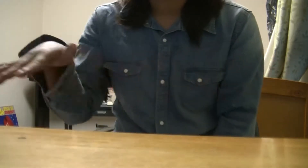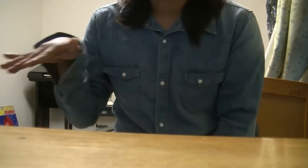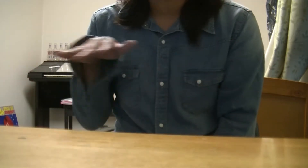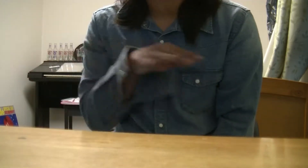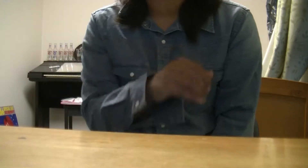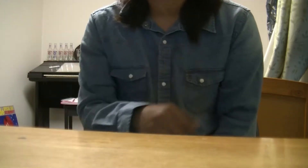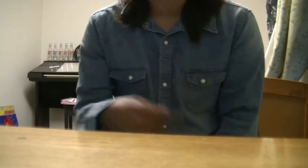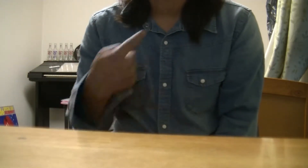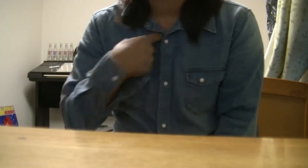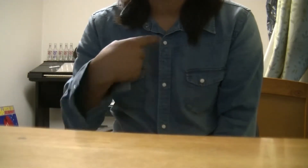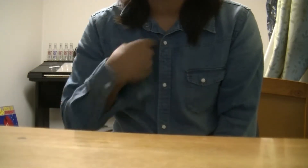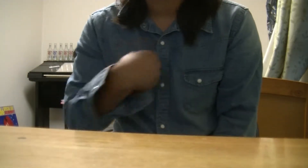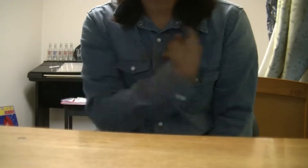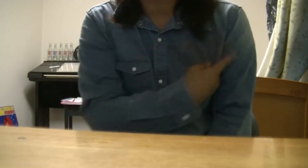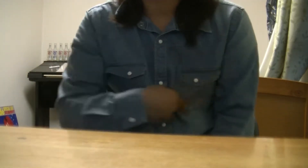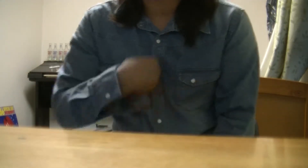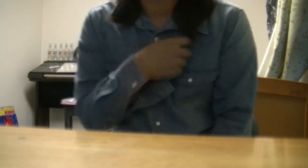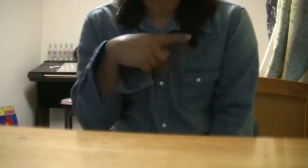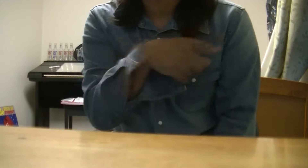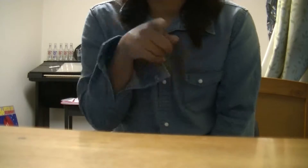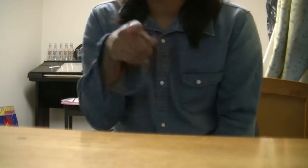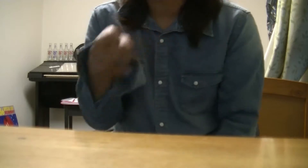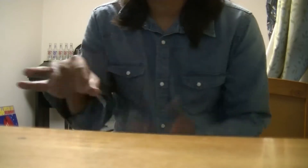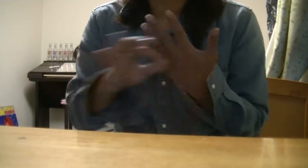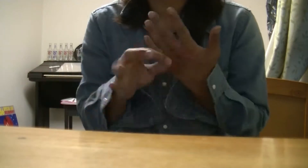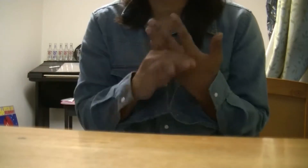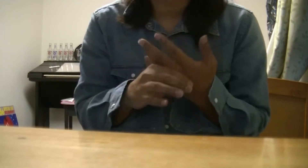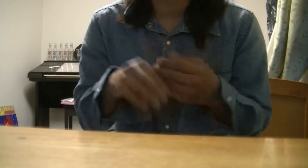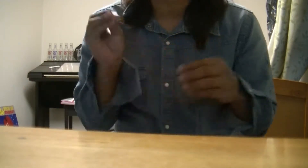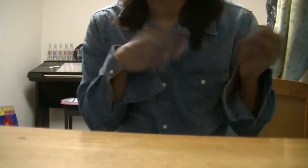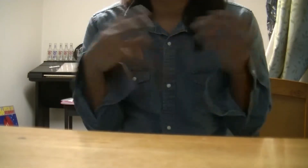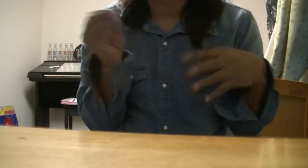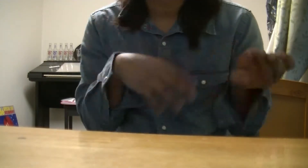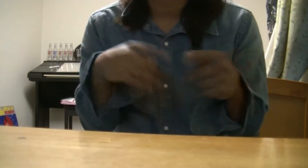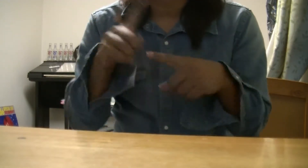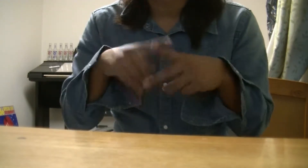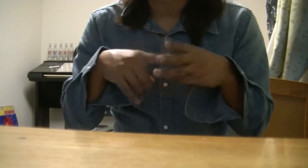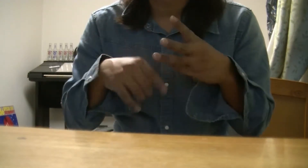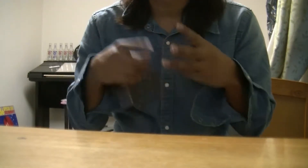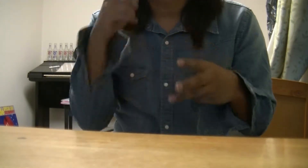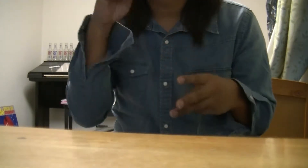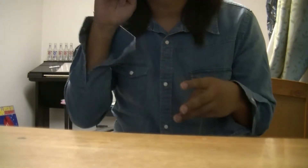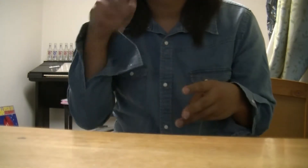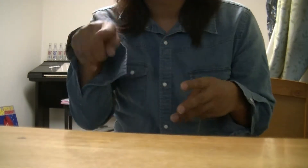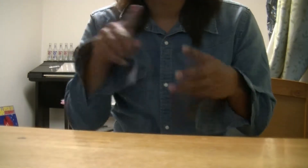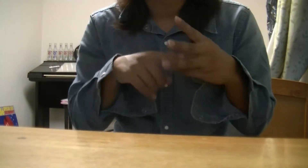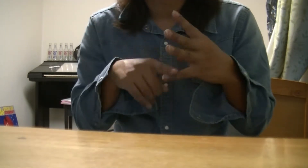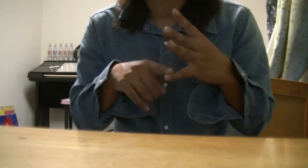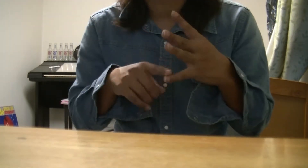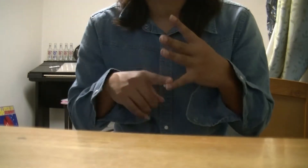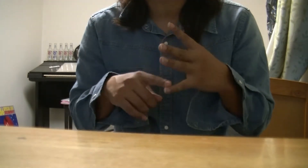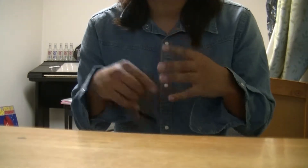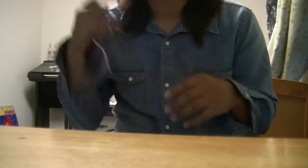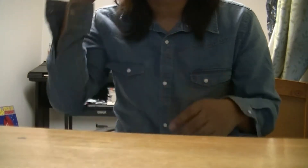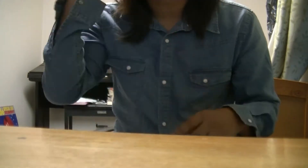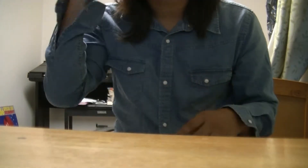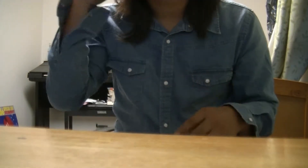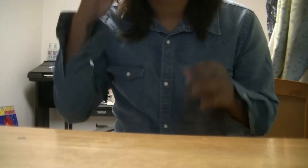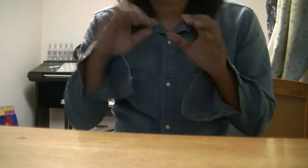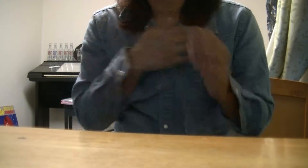自分の心の矢印だったり言葉だったり目線だったりもうこれから意識できるんです。これは